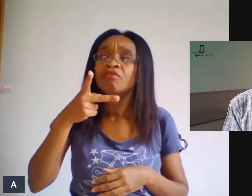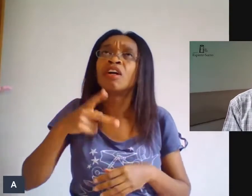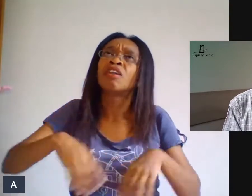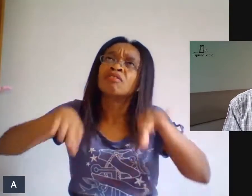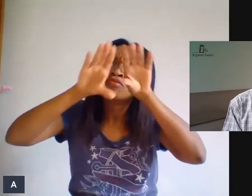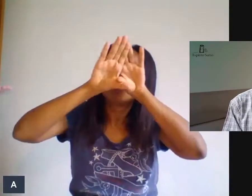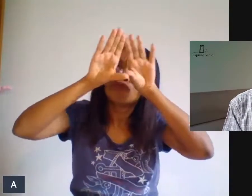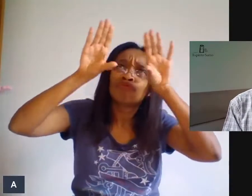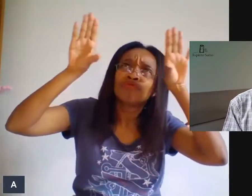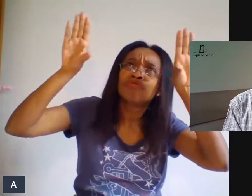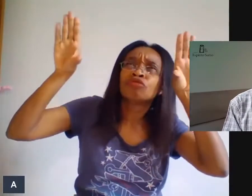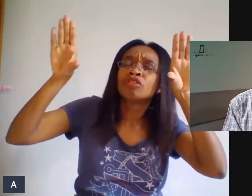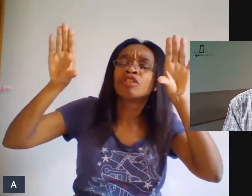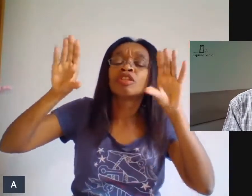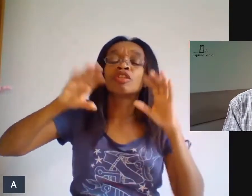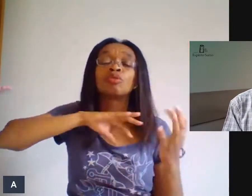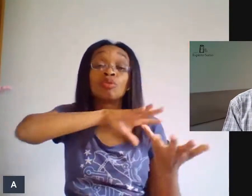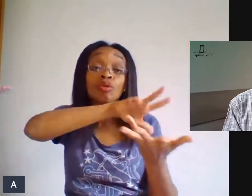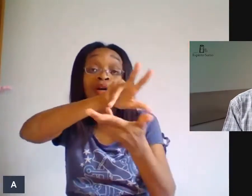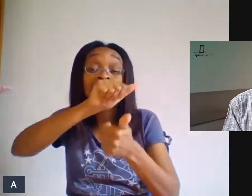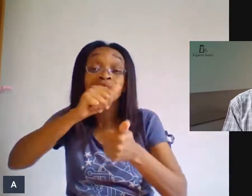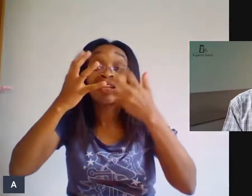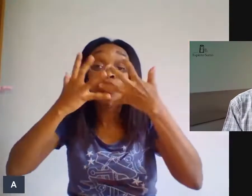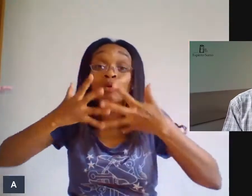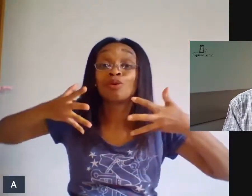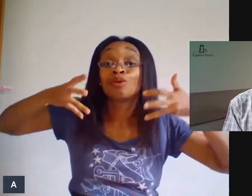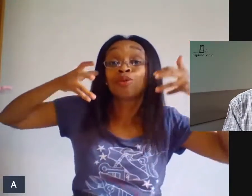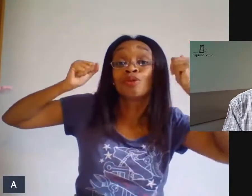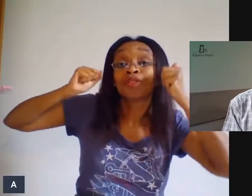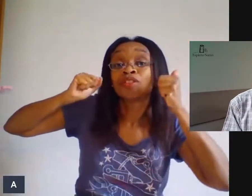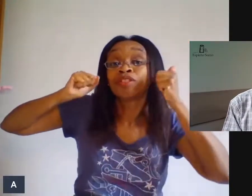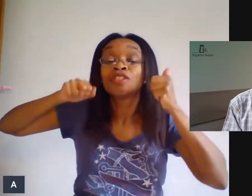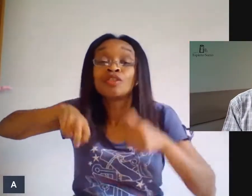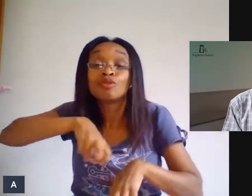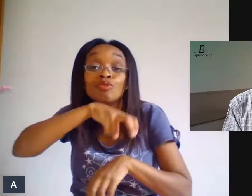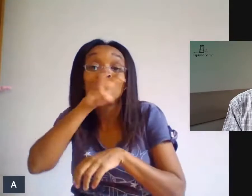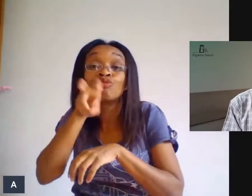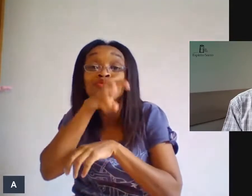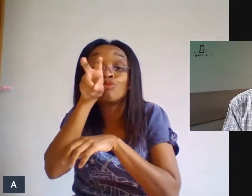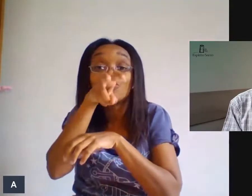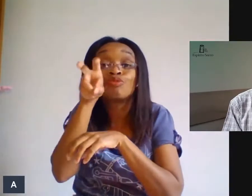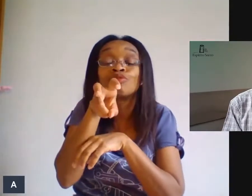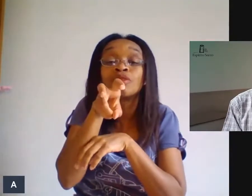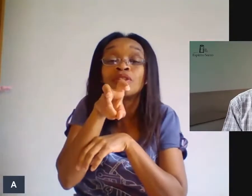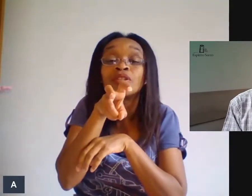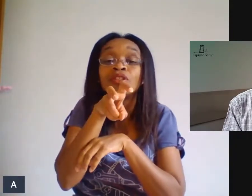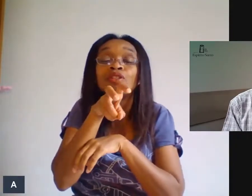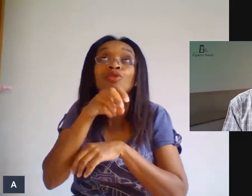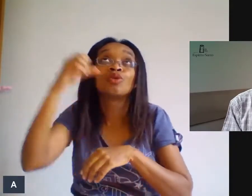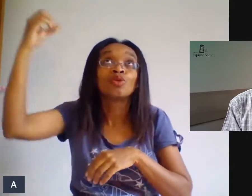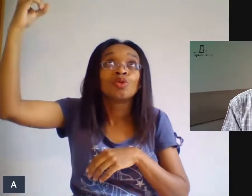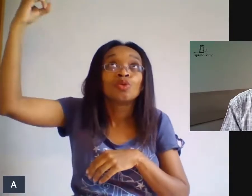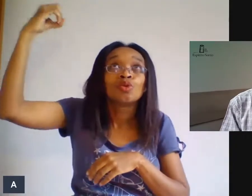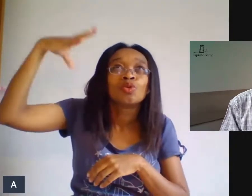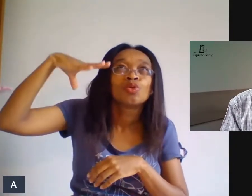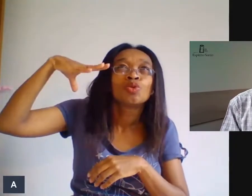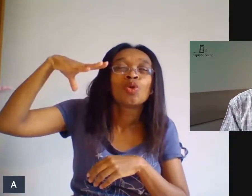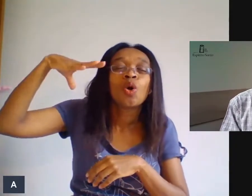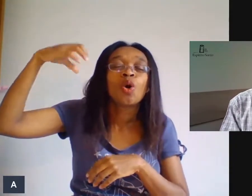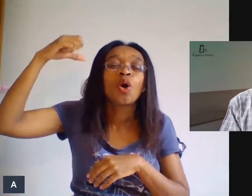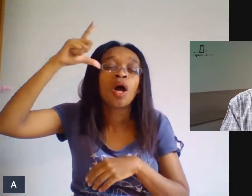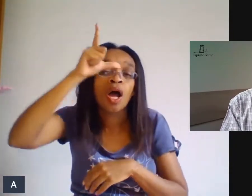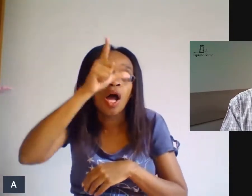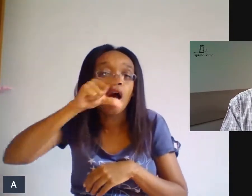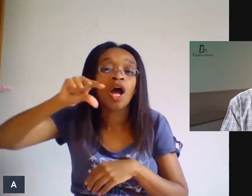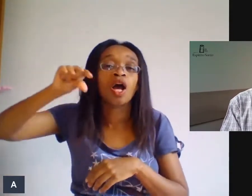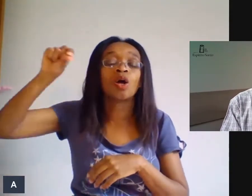céu, da terra, dos animais, dos répteis, enfim, do sol, da lua, enfim,